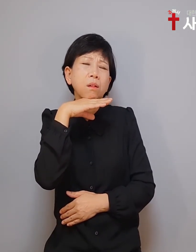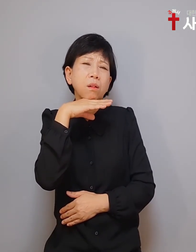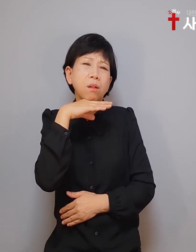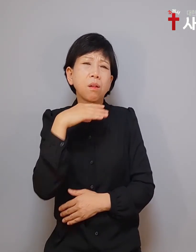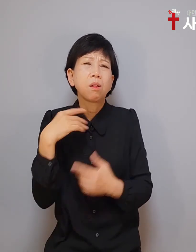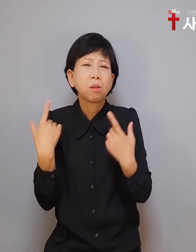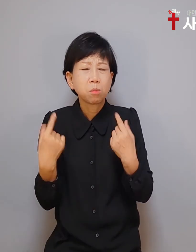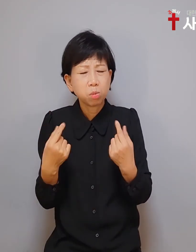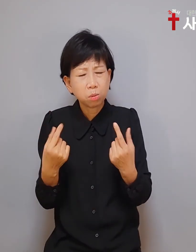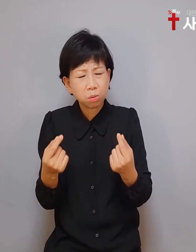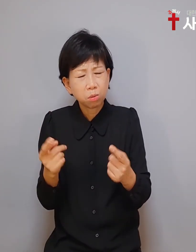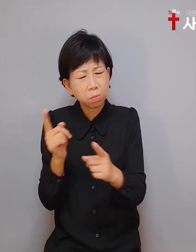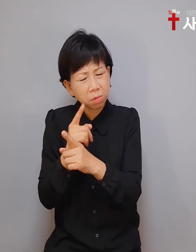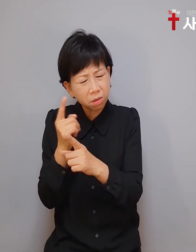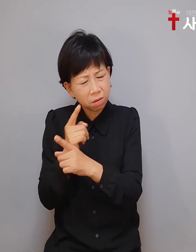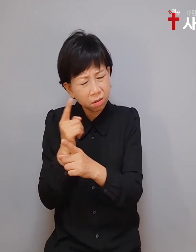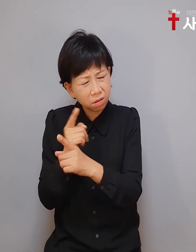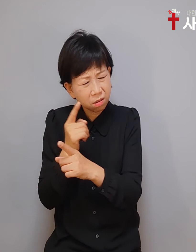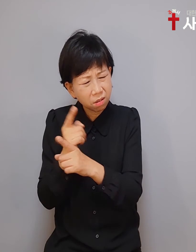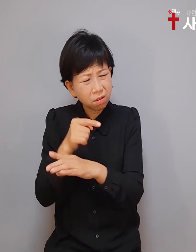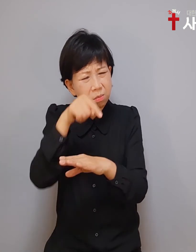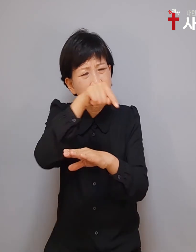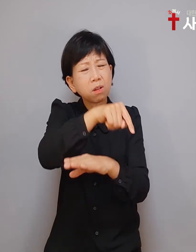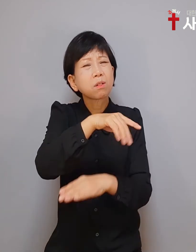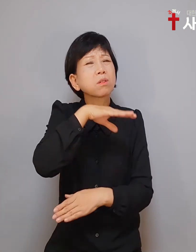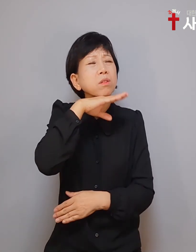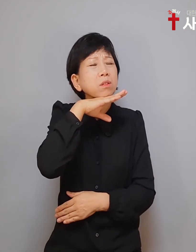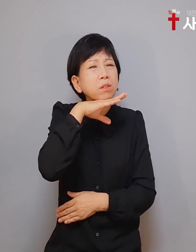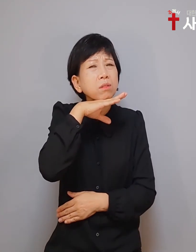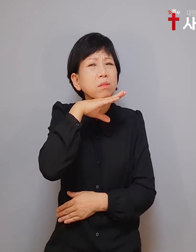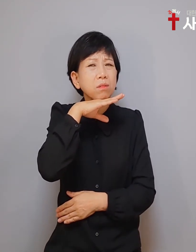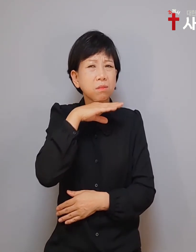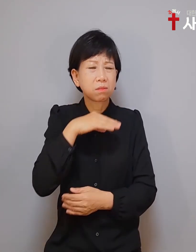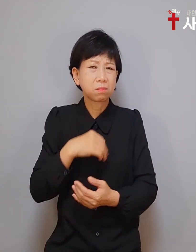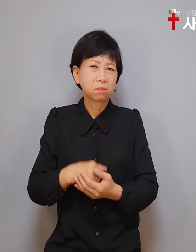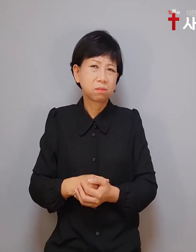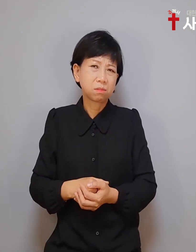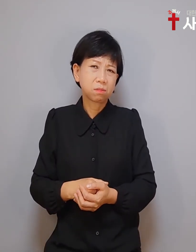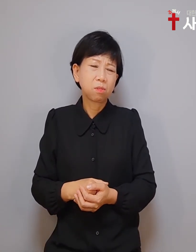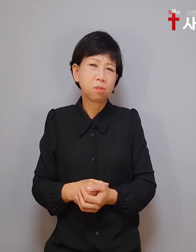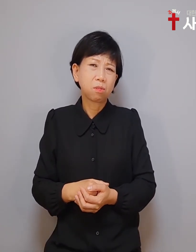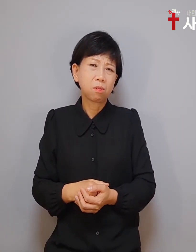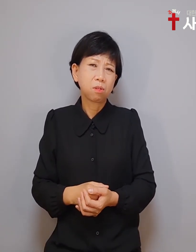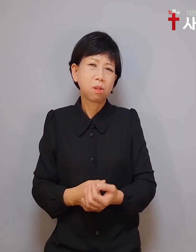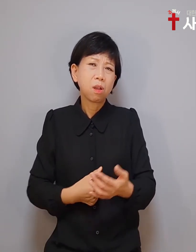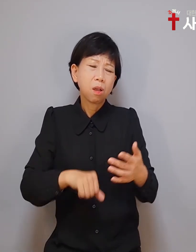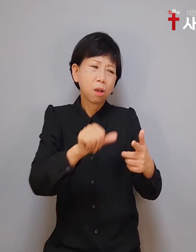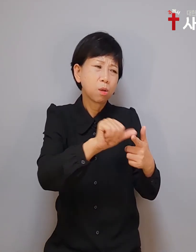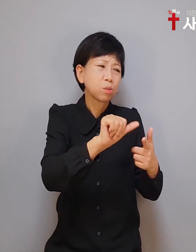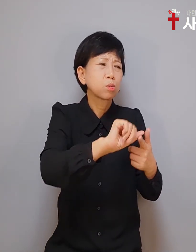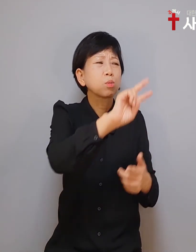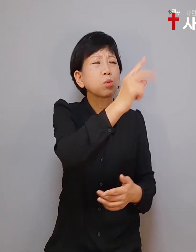여전히 기다렸다는 거죠. 그리고 하나님 앞에 기도했을 것 같아요. 내 아들이 돌아오게 해주소서.